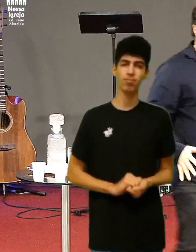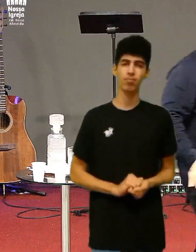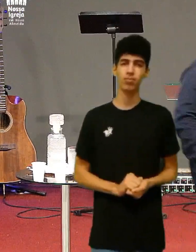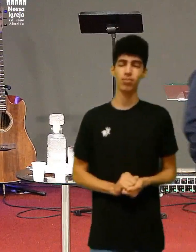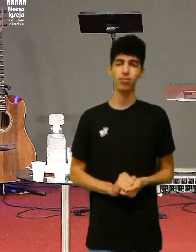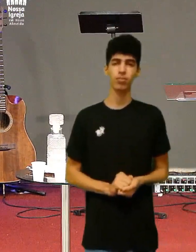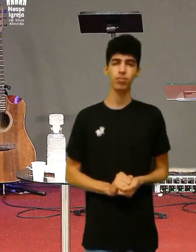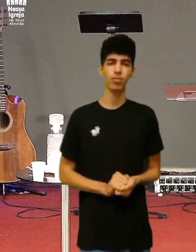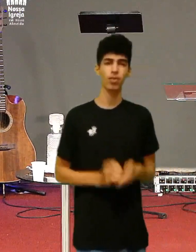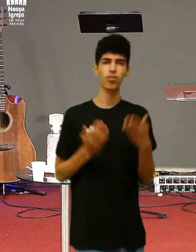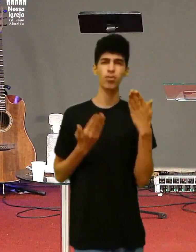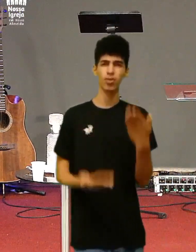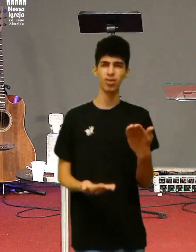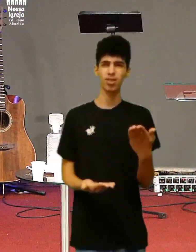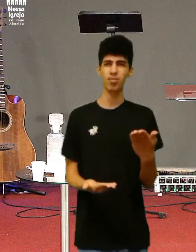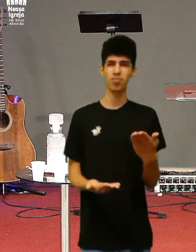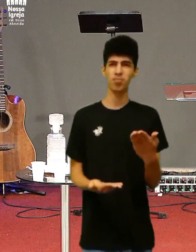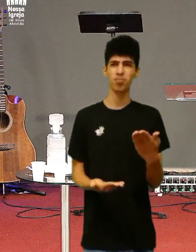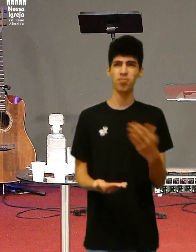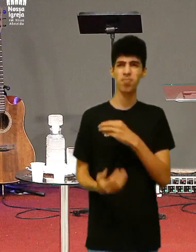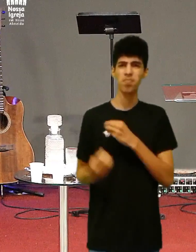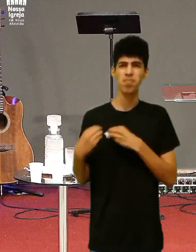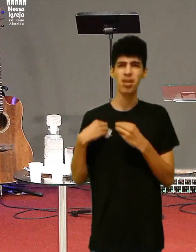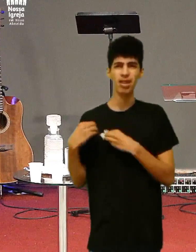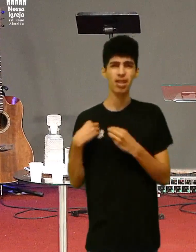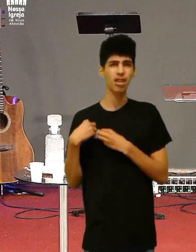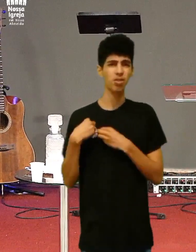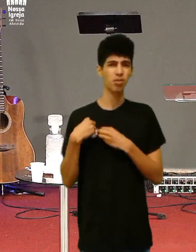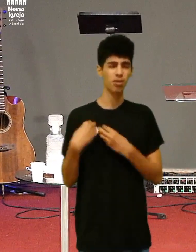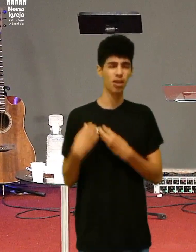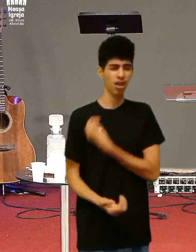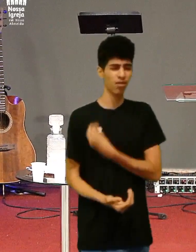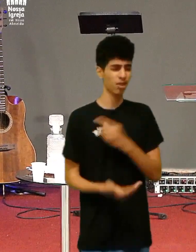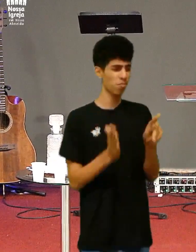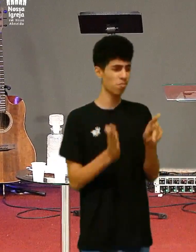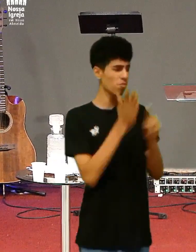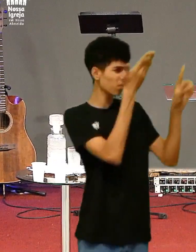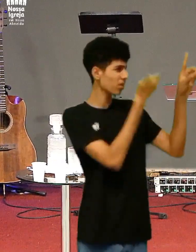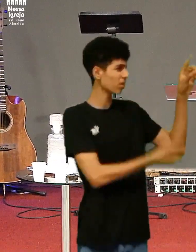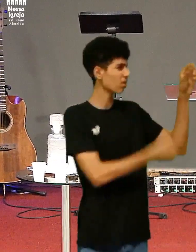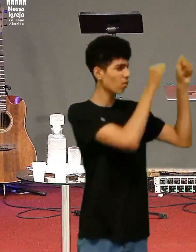Você que está morto, receba a vida do Senhor.